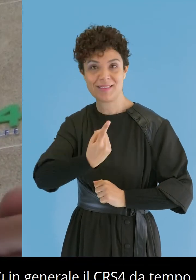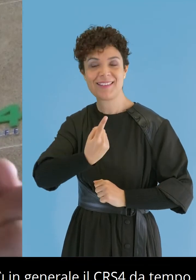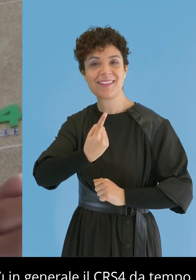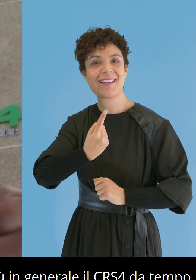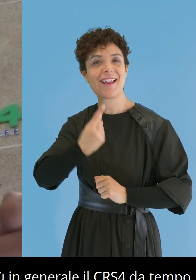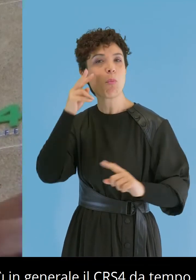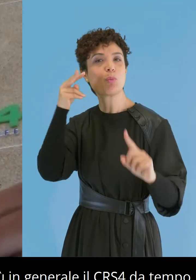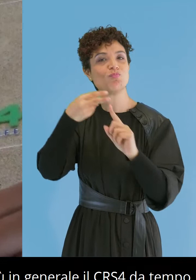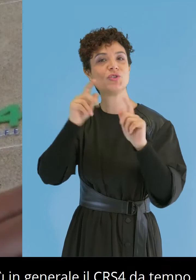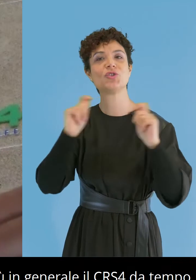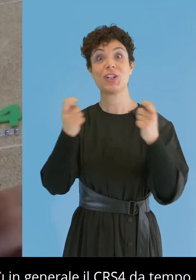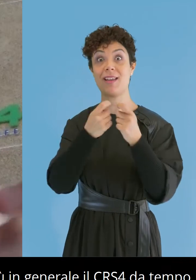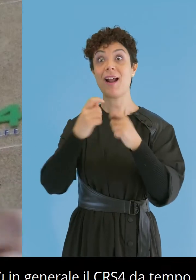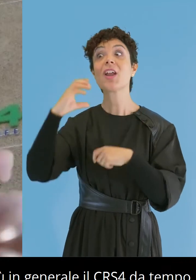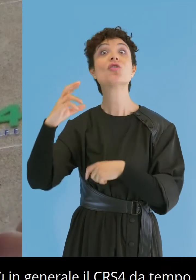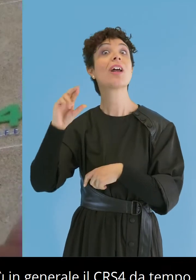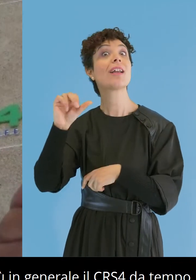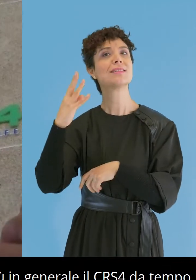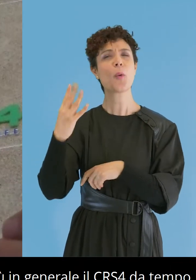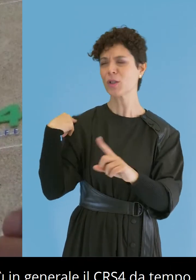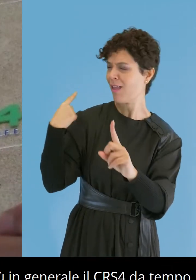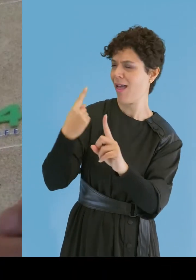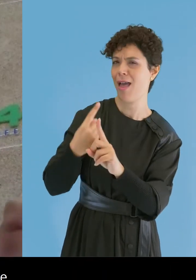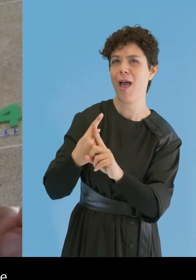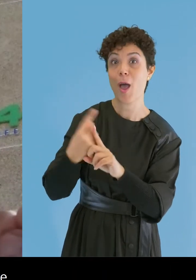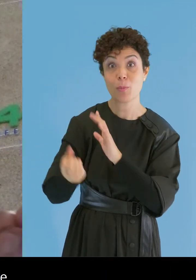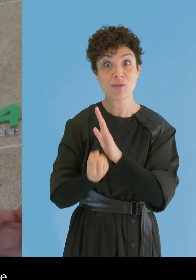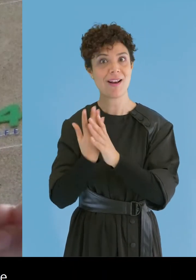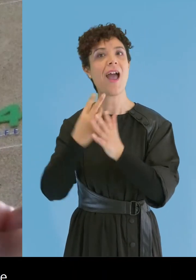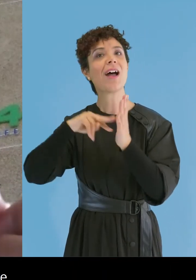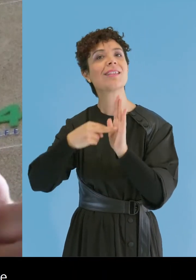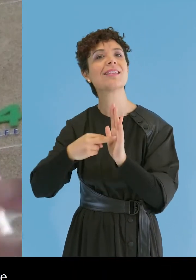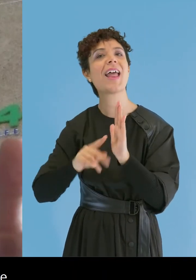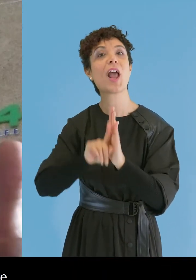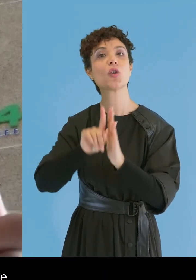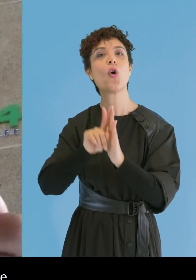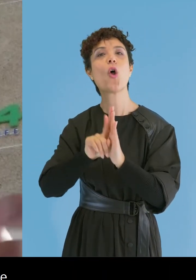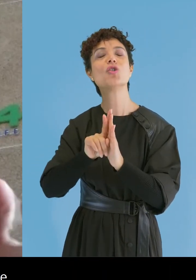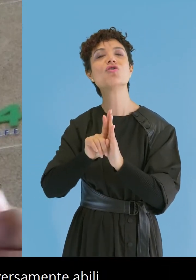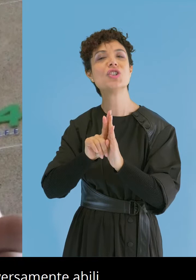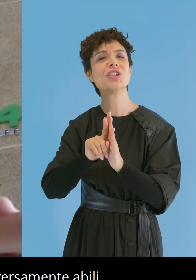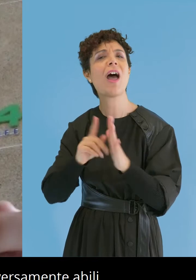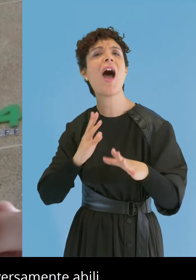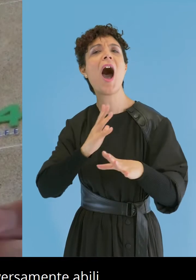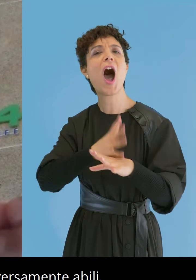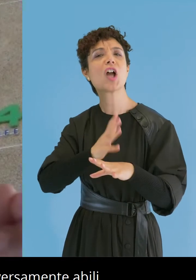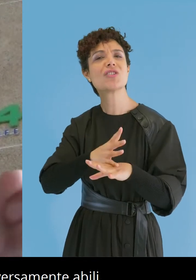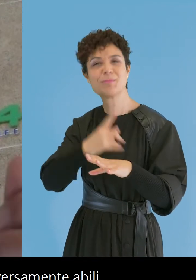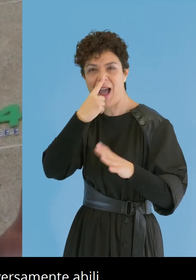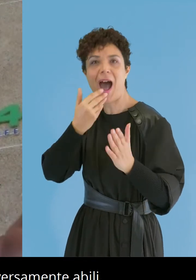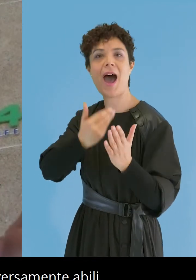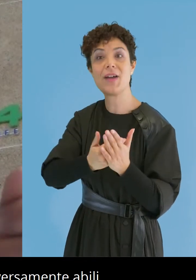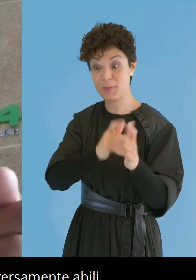piacere sottolineare il fatto che più in generale il CRS4 da tempo si occupa di tecnologie legate